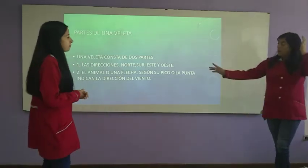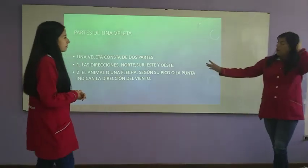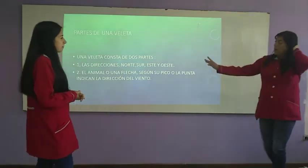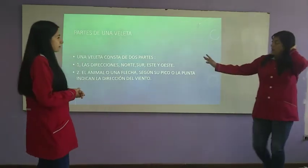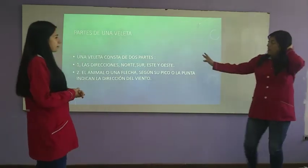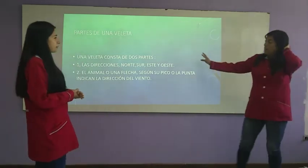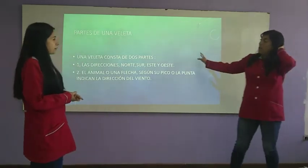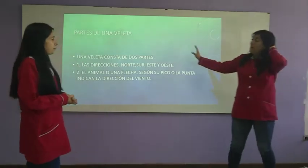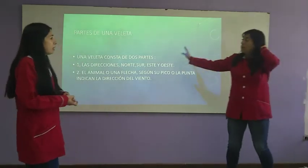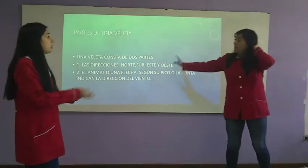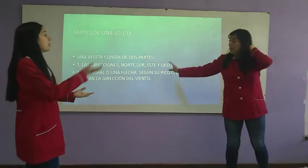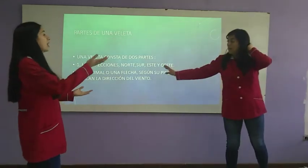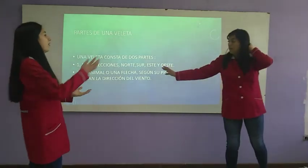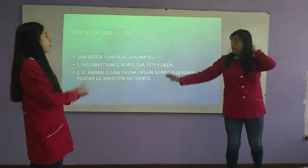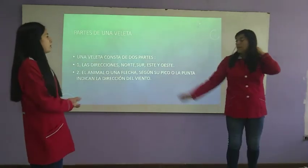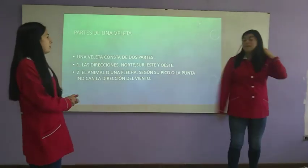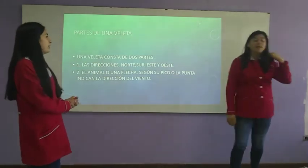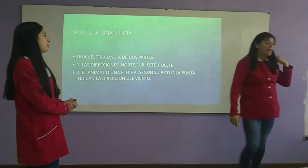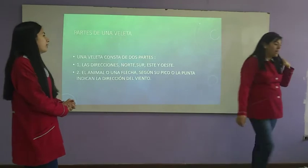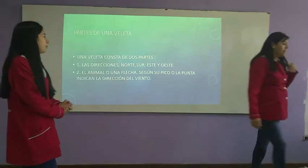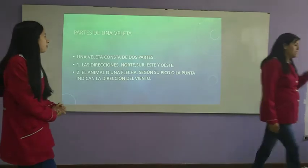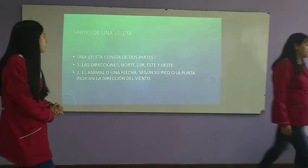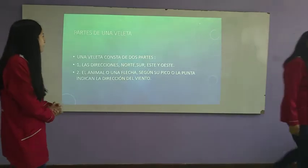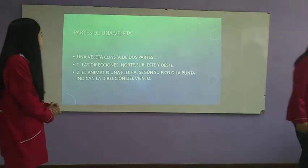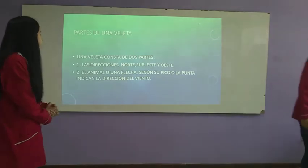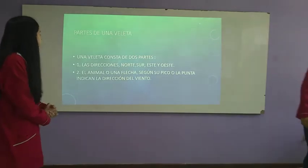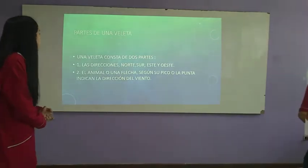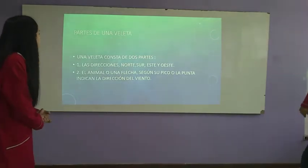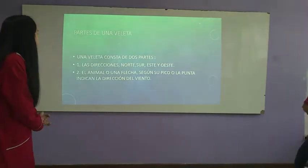Lo que dijimos anteriormente. Lo que acaba de mencionar. Eso.